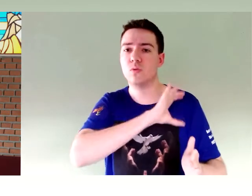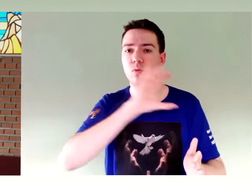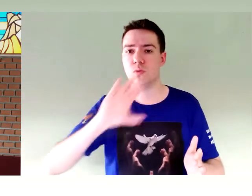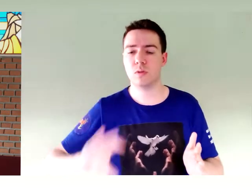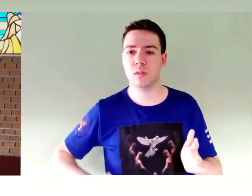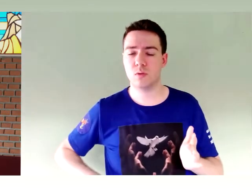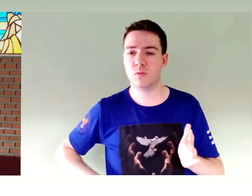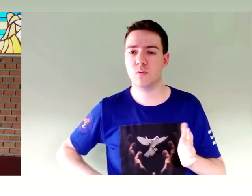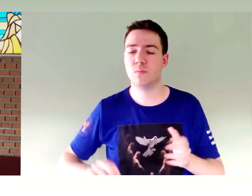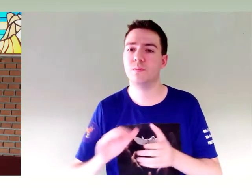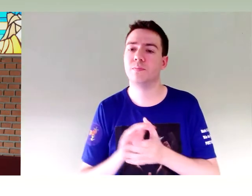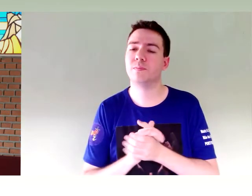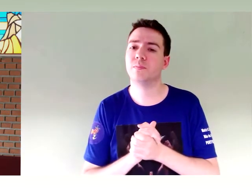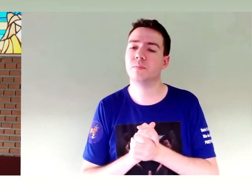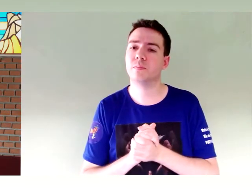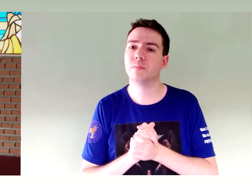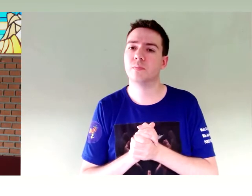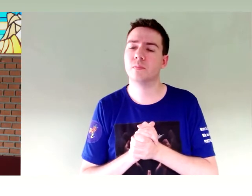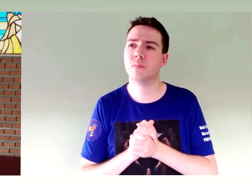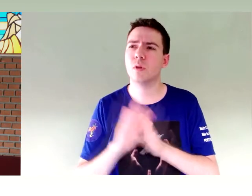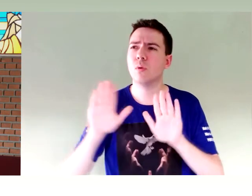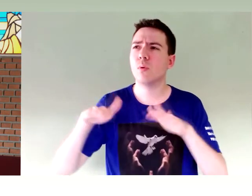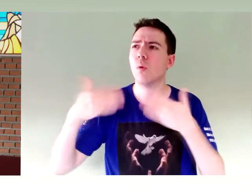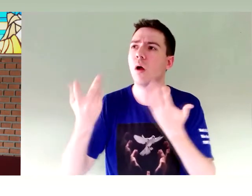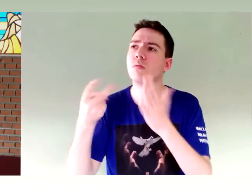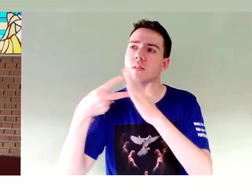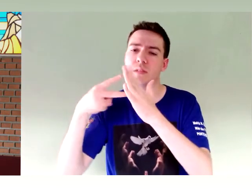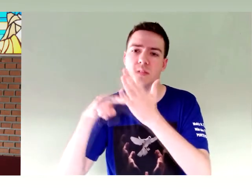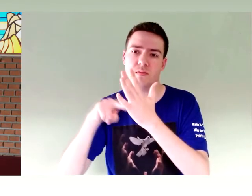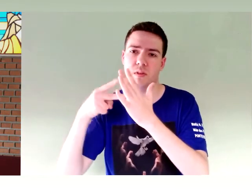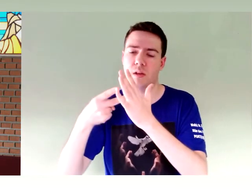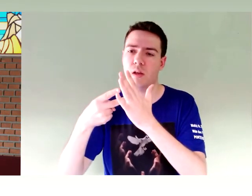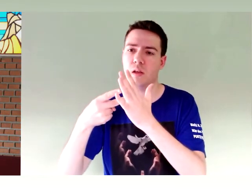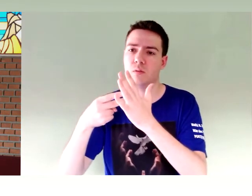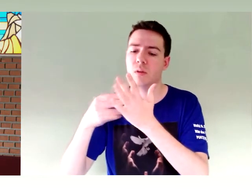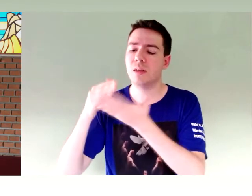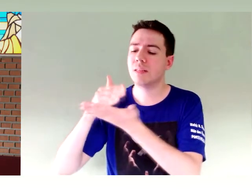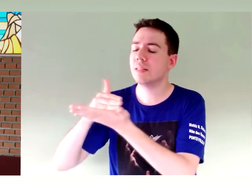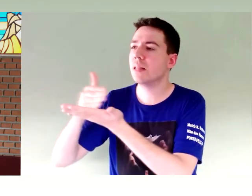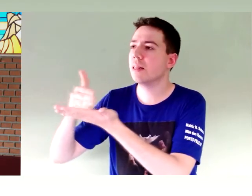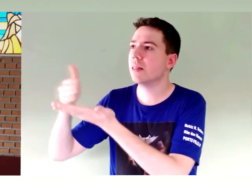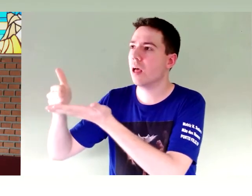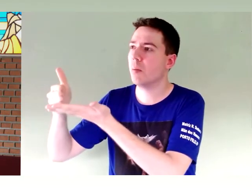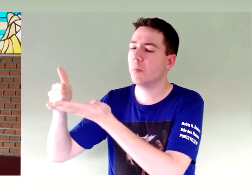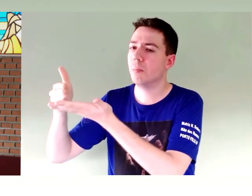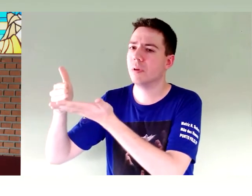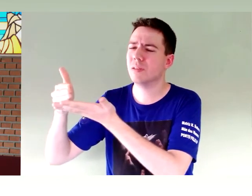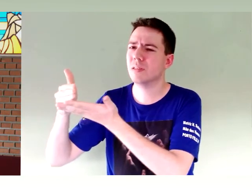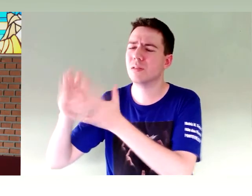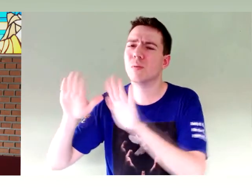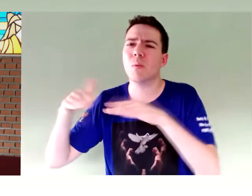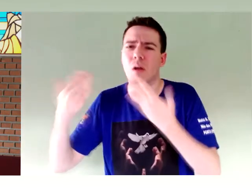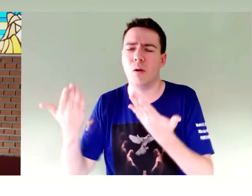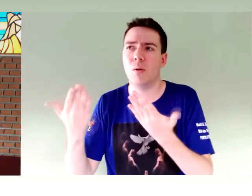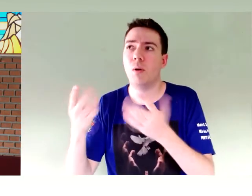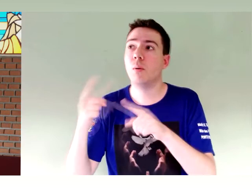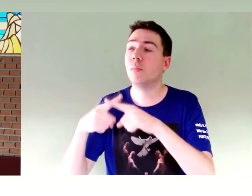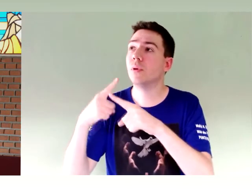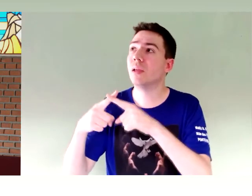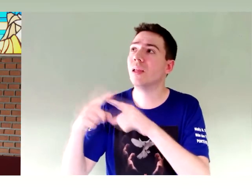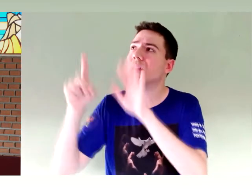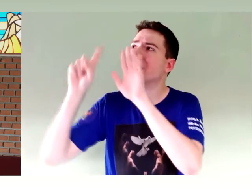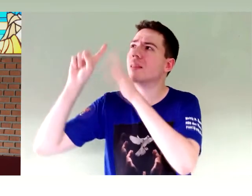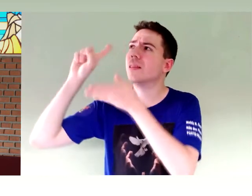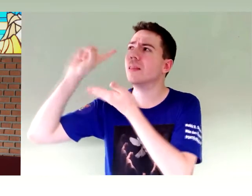em Jesus Cristo. Qual é o sentido dessas etapas? Por que Deus não